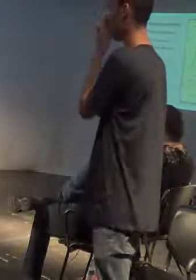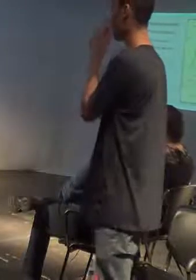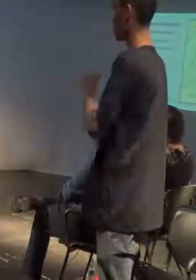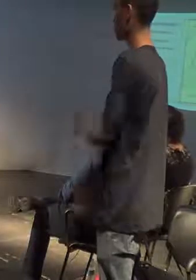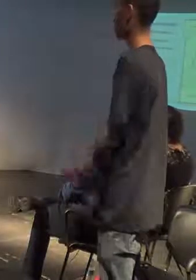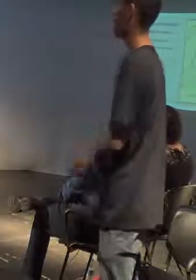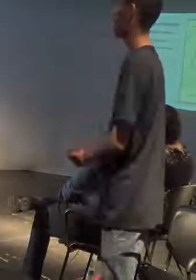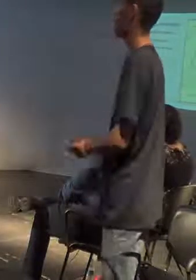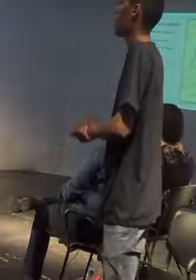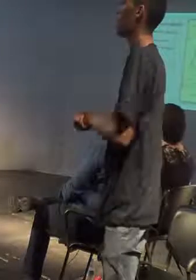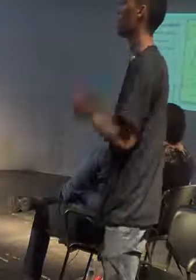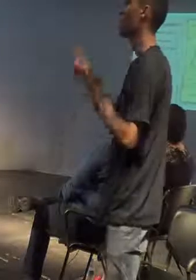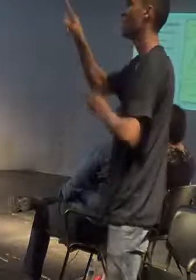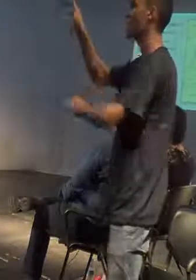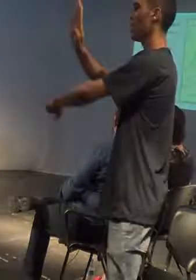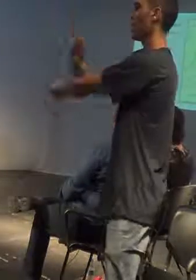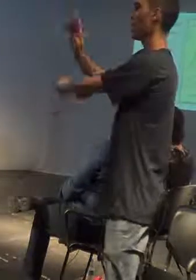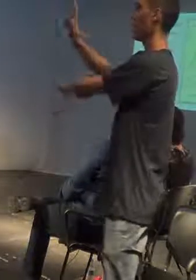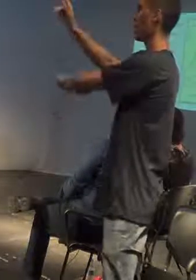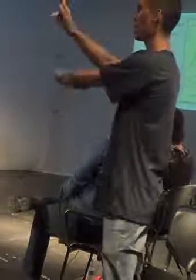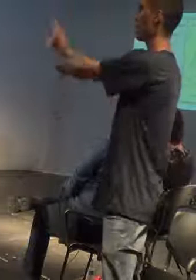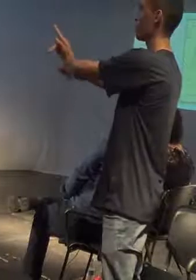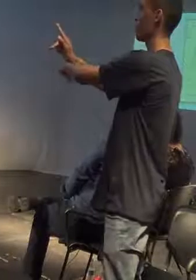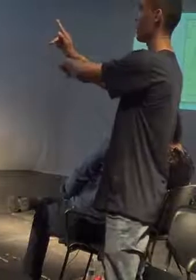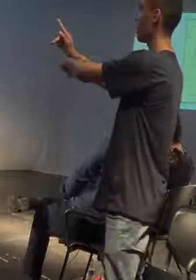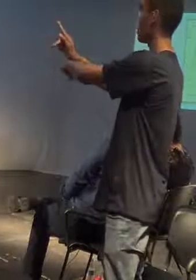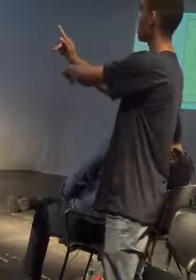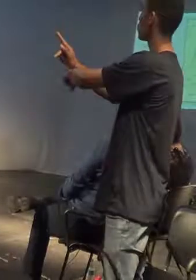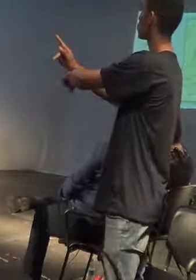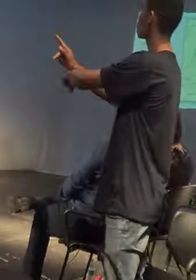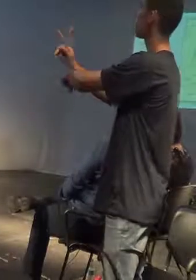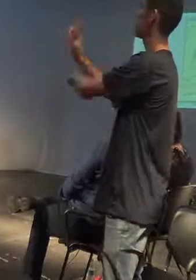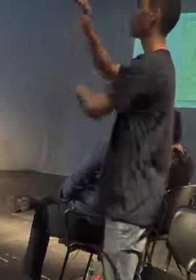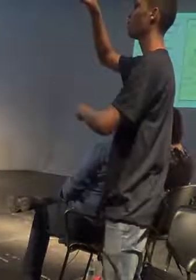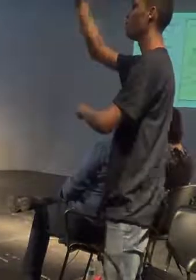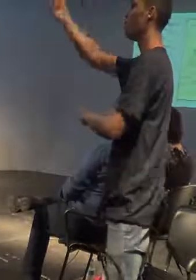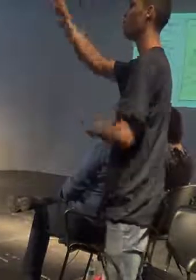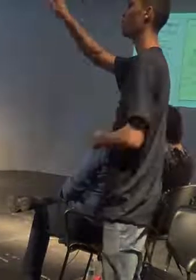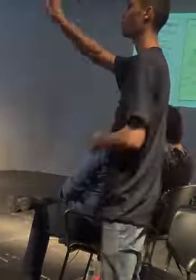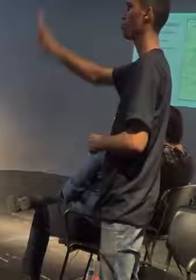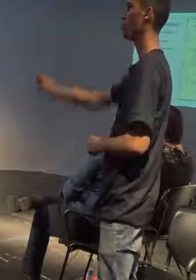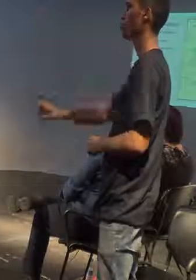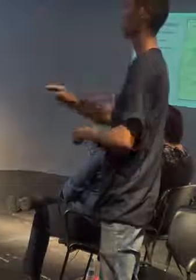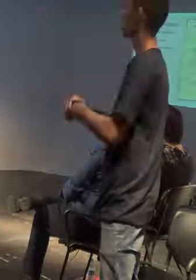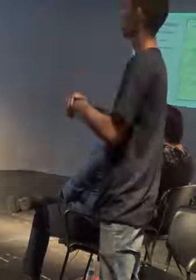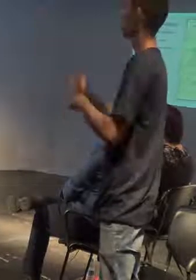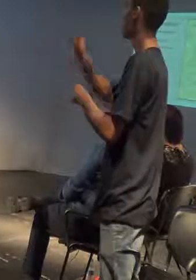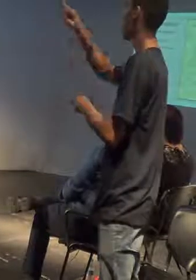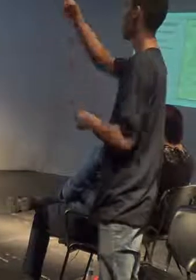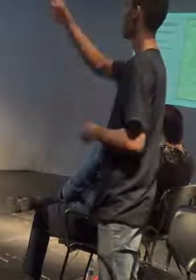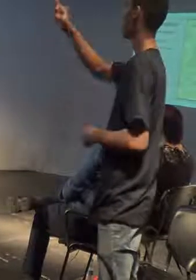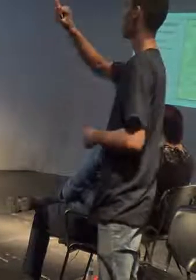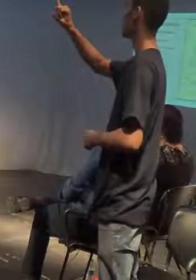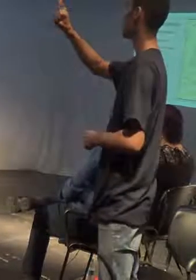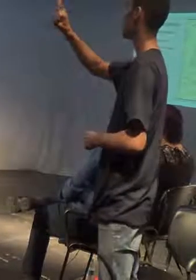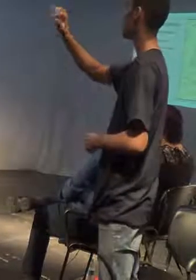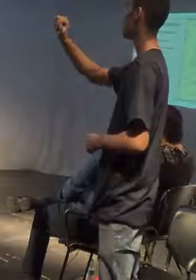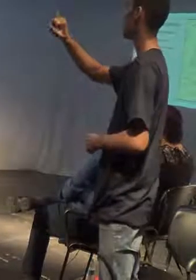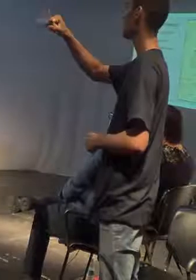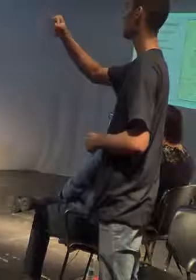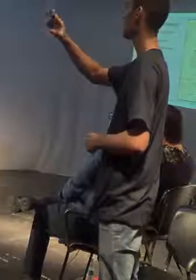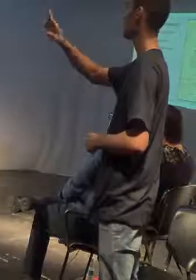Banco do Pedro, Uruçuca e Puiri, e para Itajuípe e para Itabuna, que ia